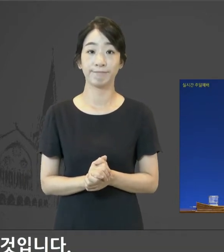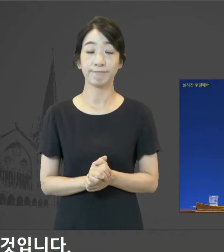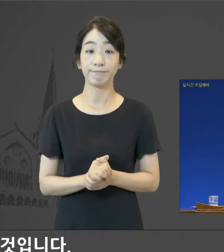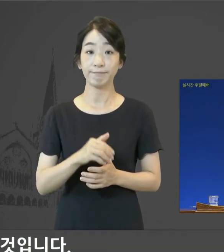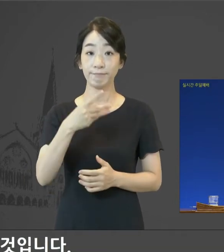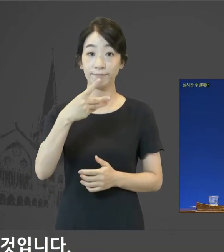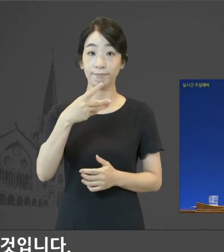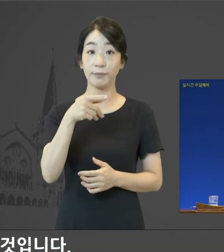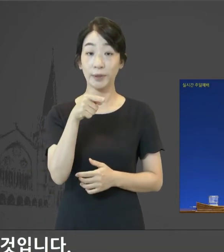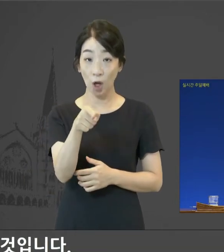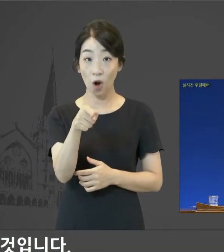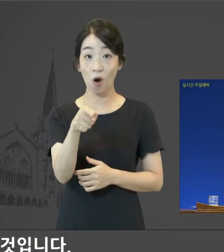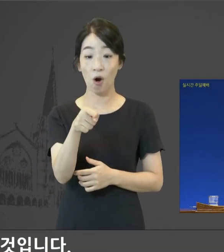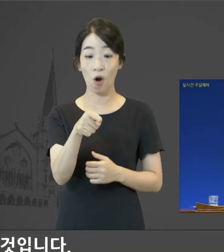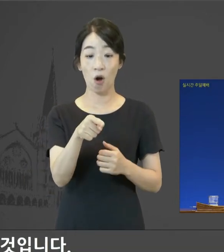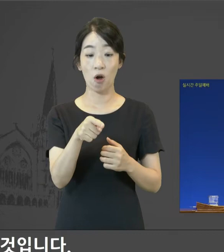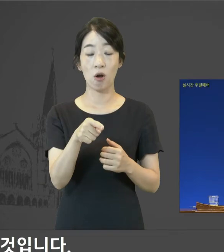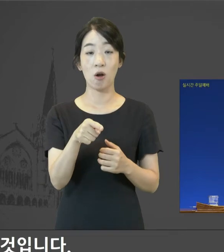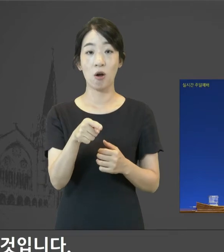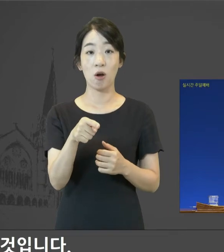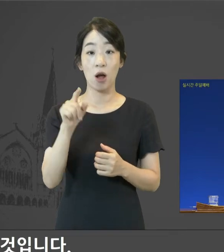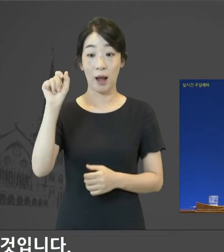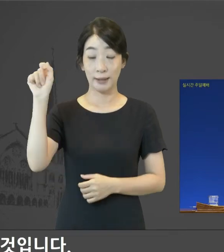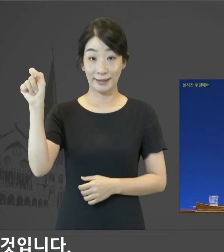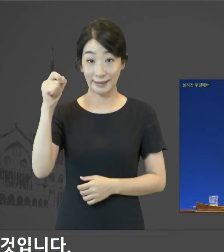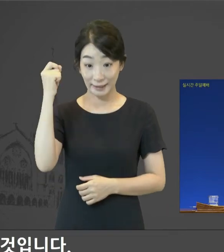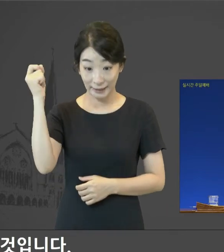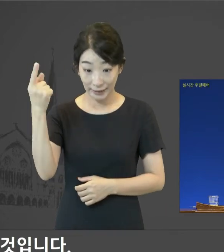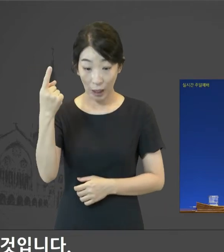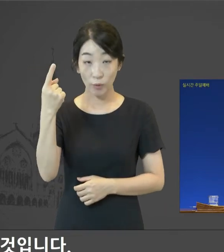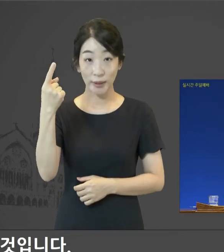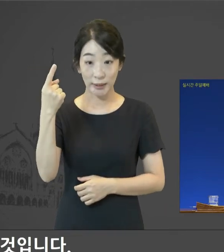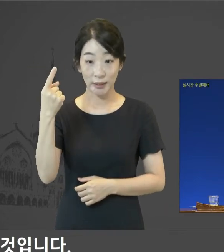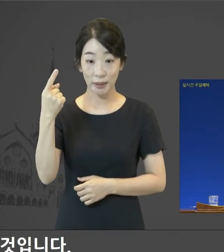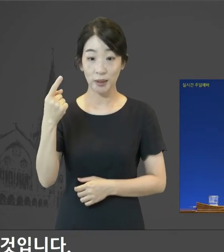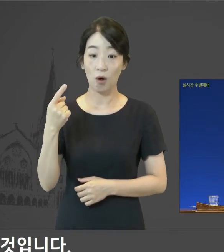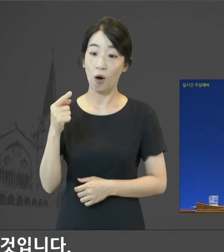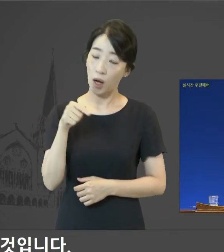어디였을까요? 다윗이 컨셉도 받았고